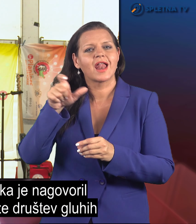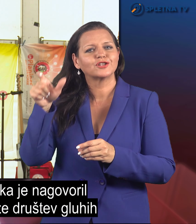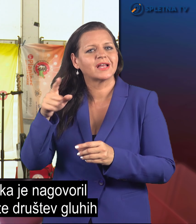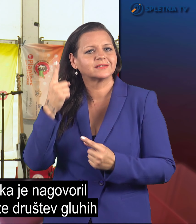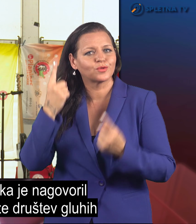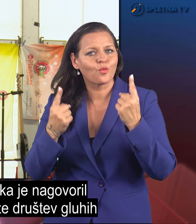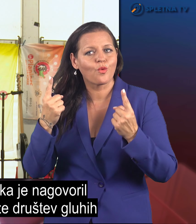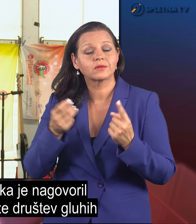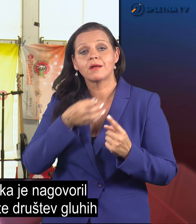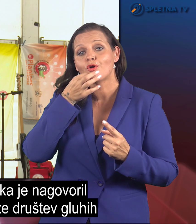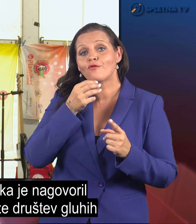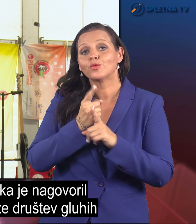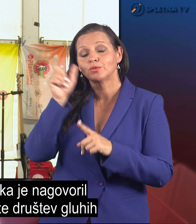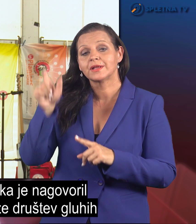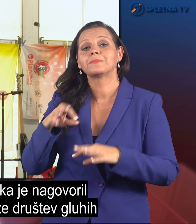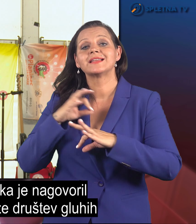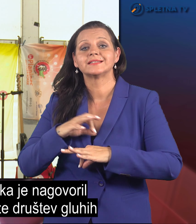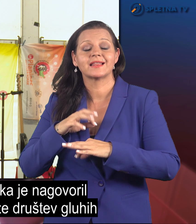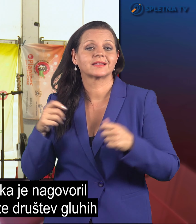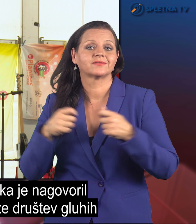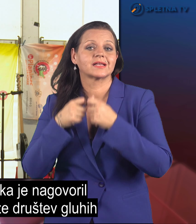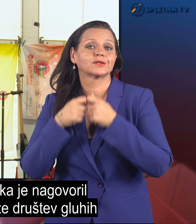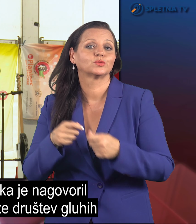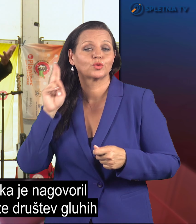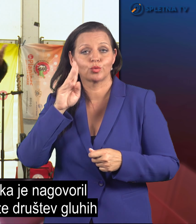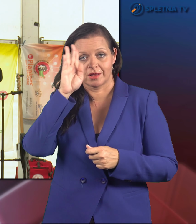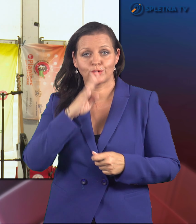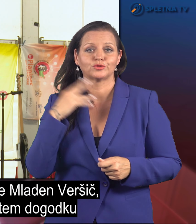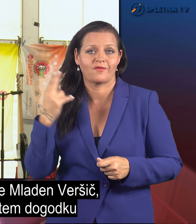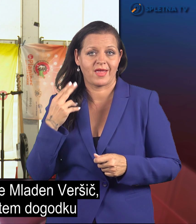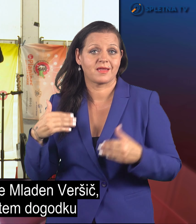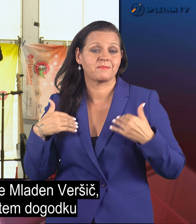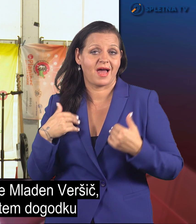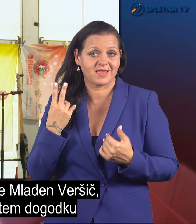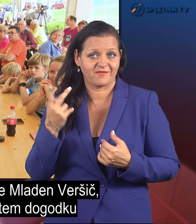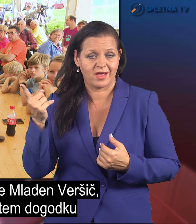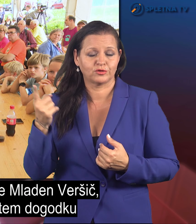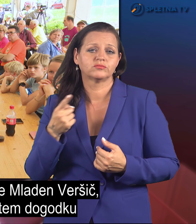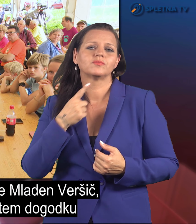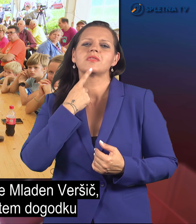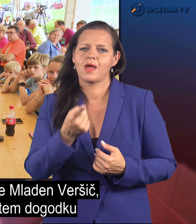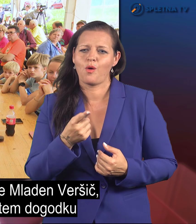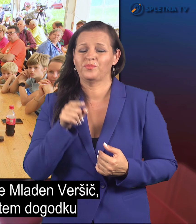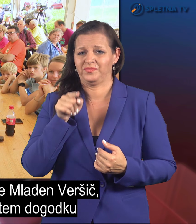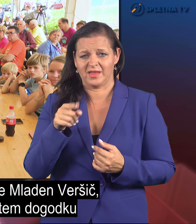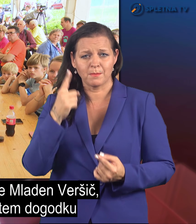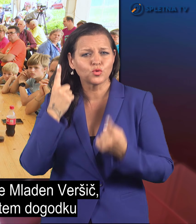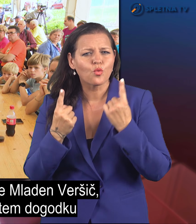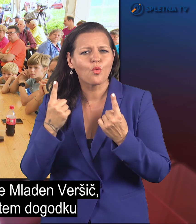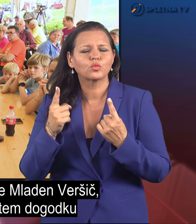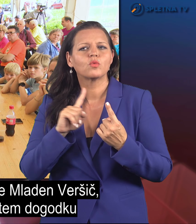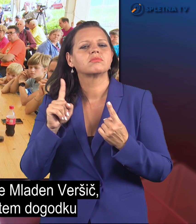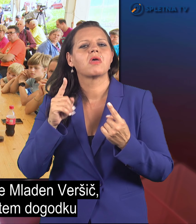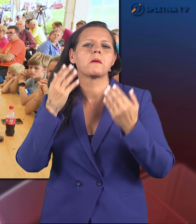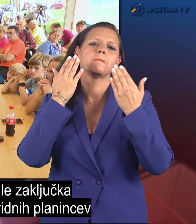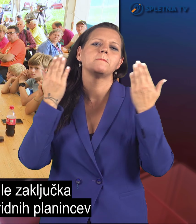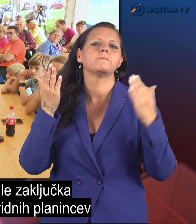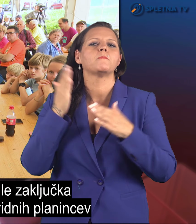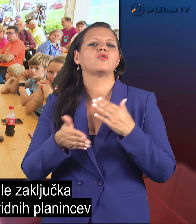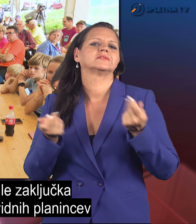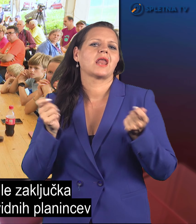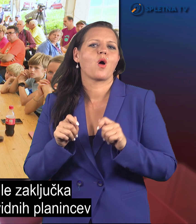Udeležence dogodka je nagovoril tudi predsednik Zveze društev gluhih in naglušnih Slovenije Mladen Veršič, ki je dejal, da na